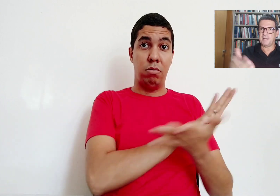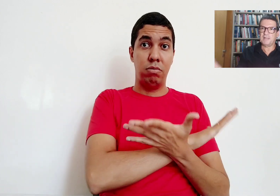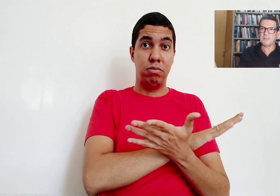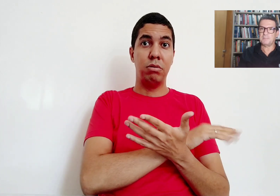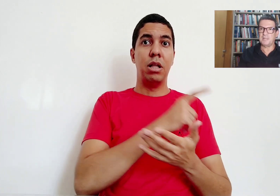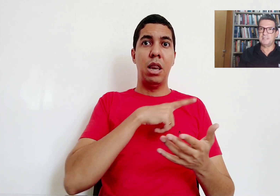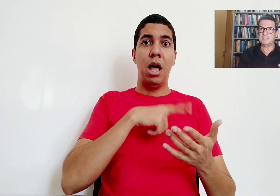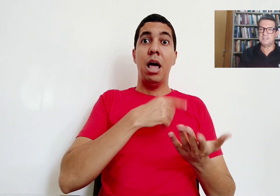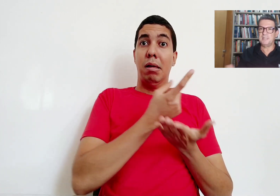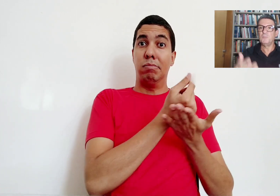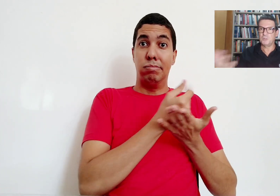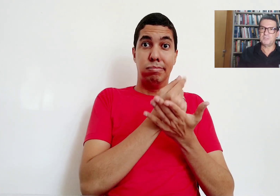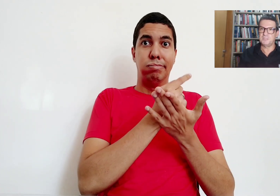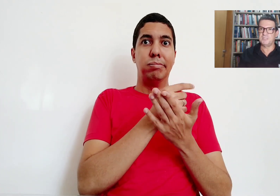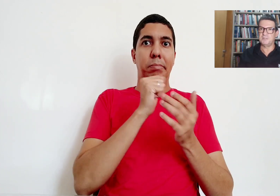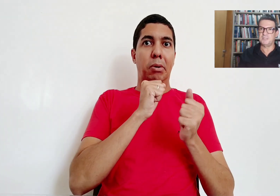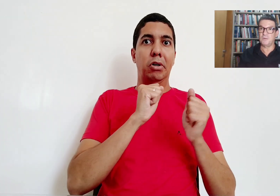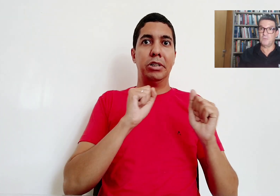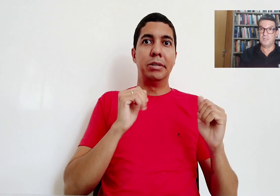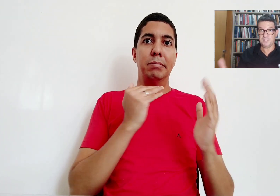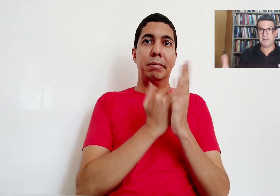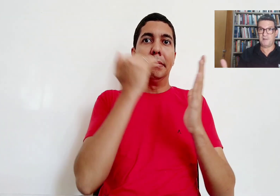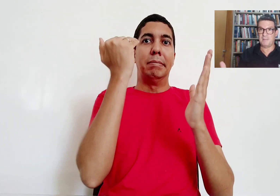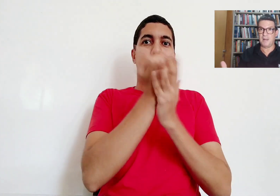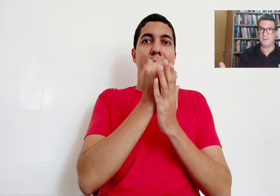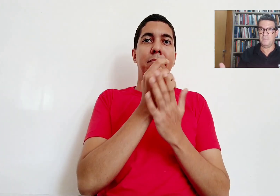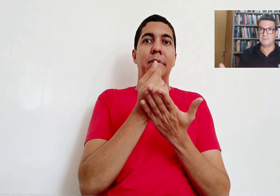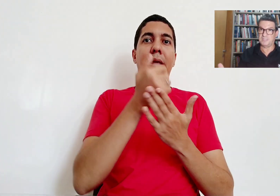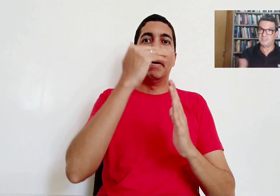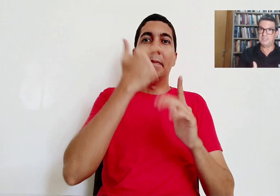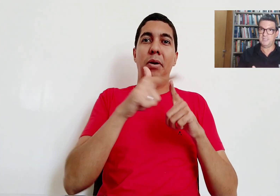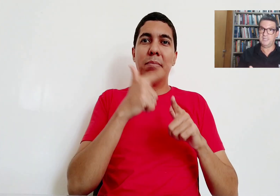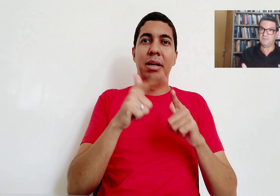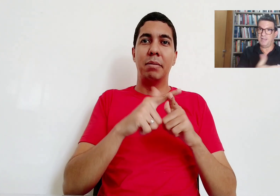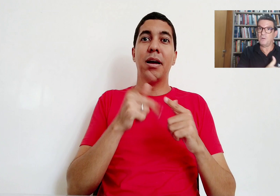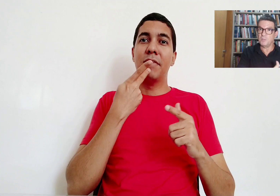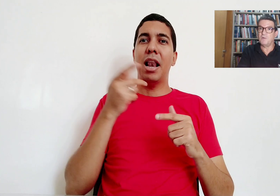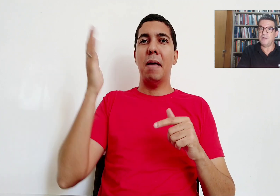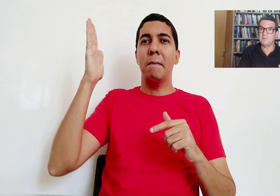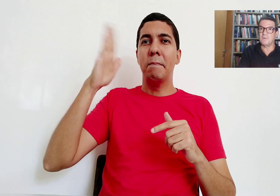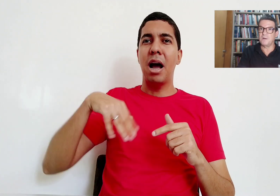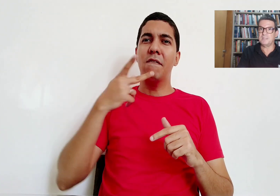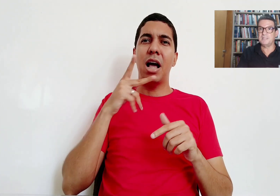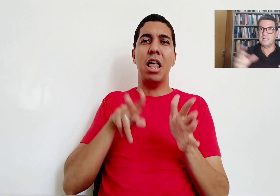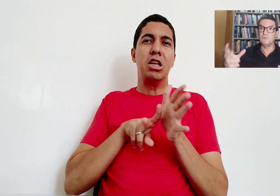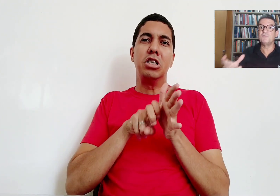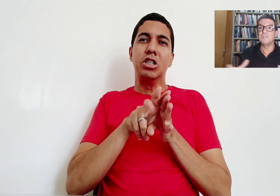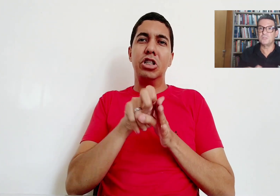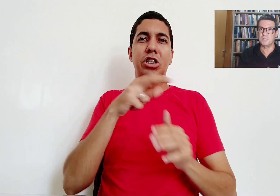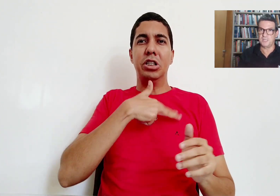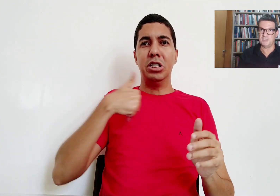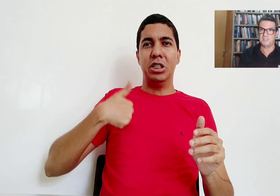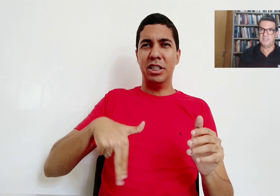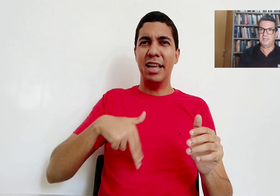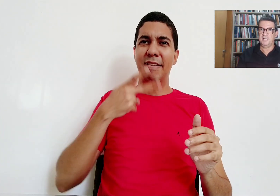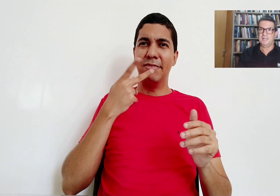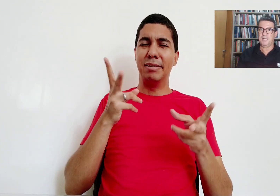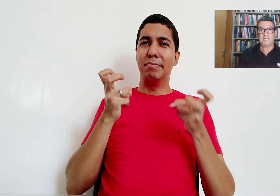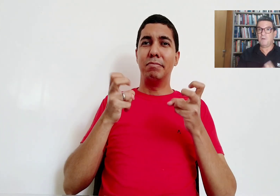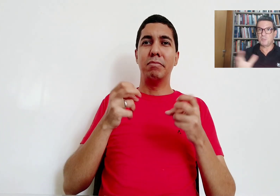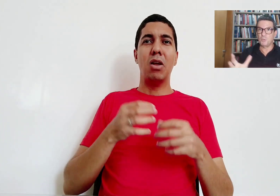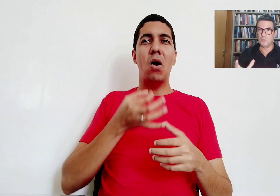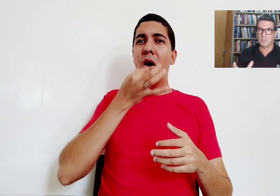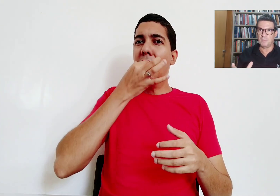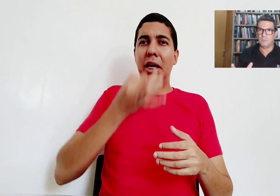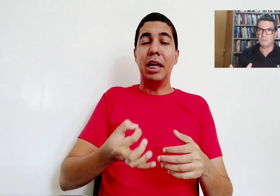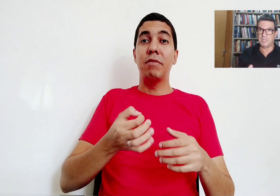esse mercado capitalista seria muito atingido. Então, quando eles querem falar mal da China, eles falam como estão falando agora da ideia do vírus chinês, né,